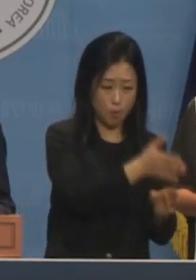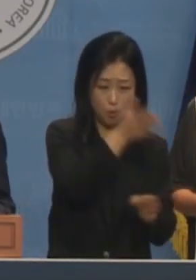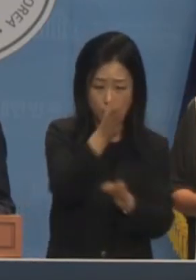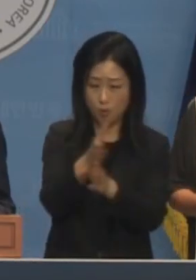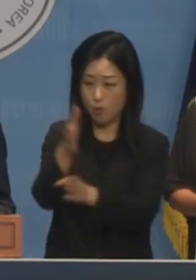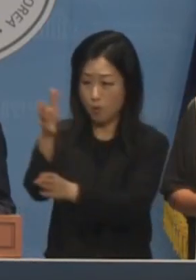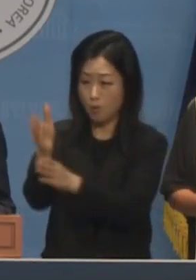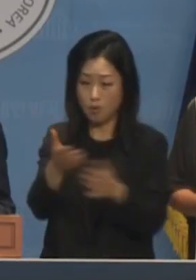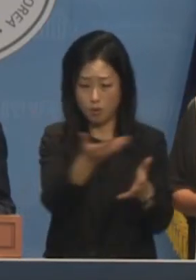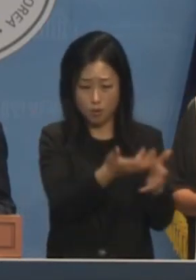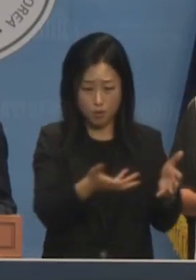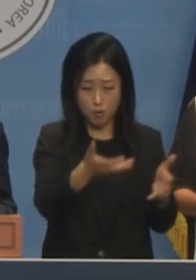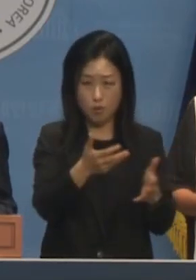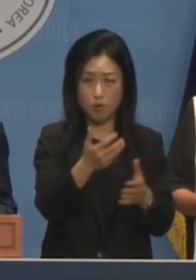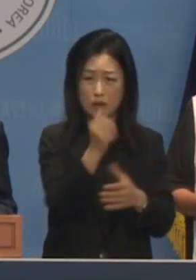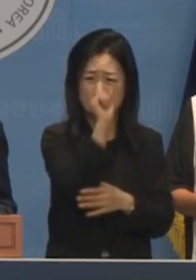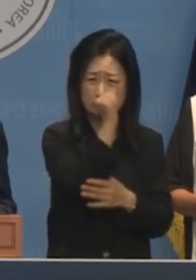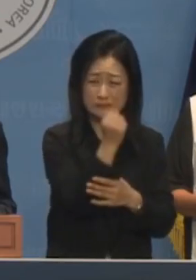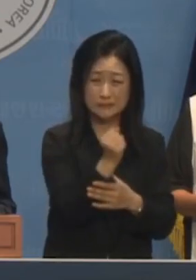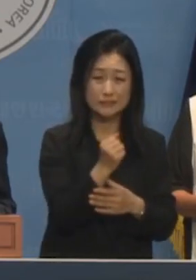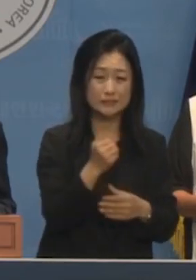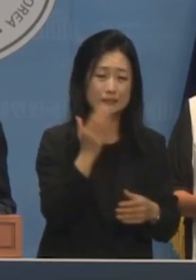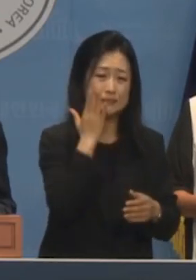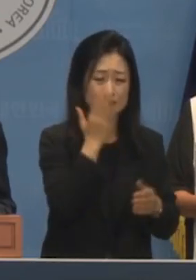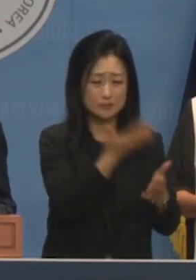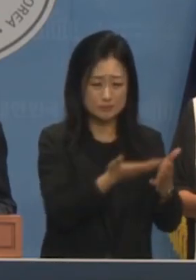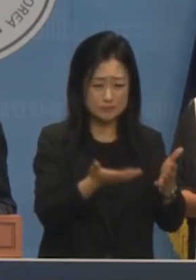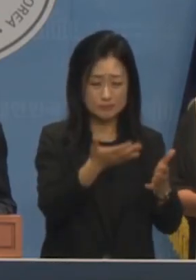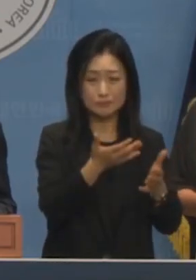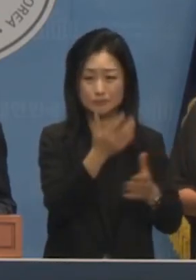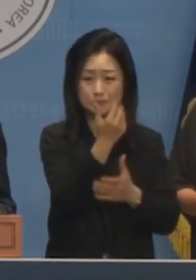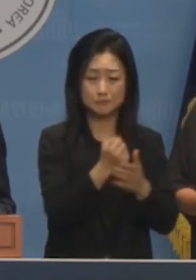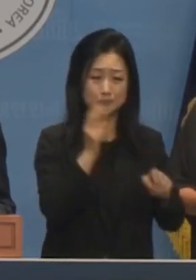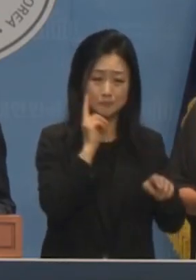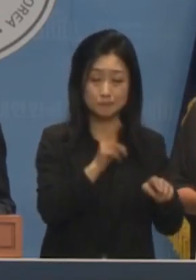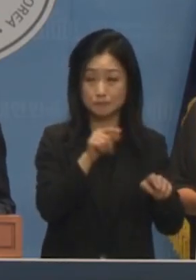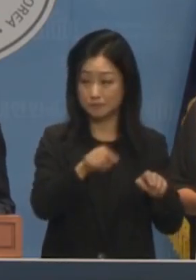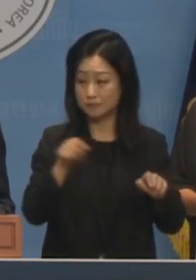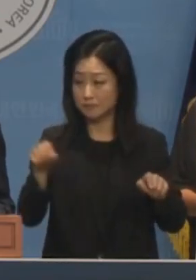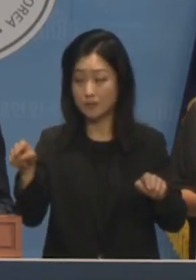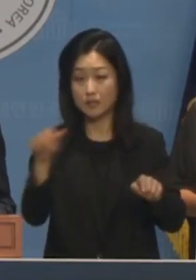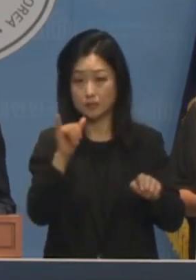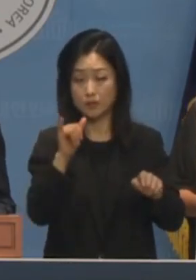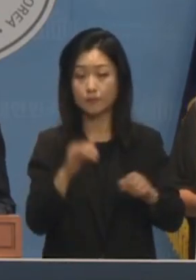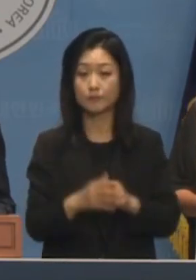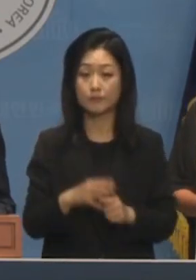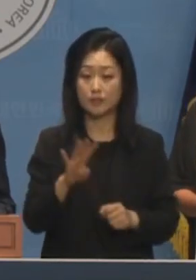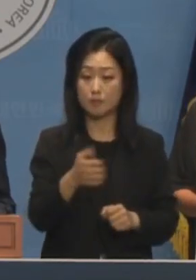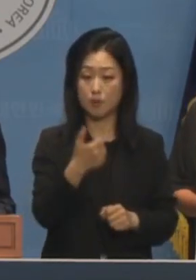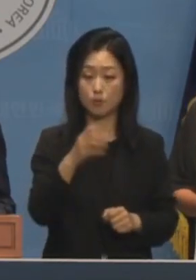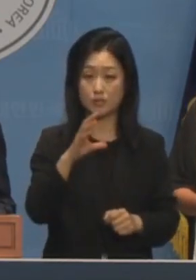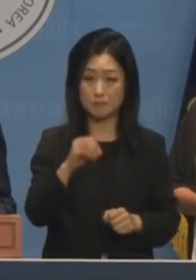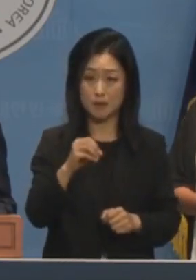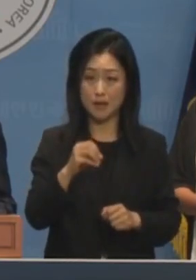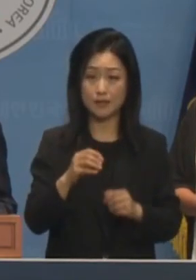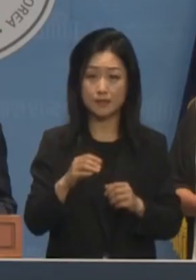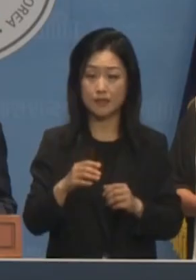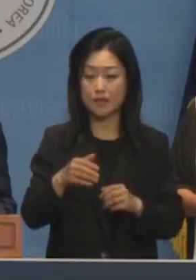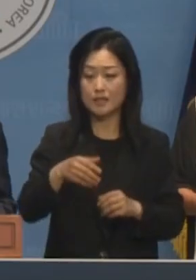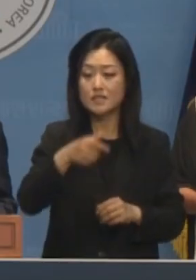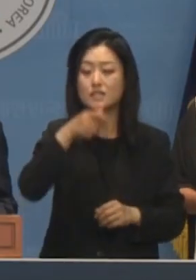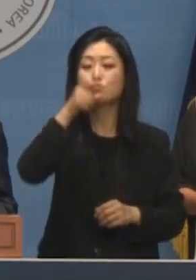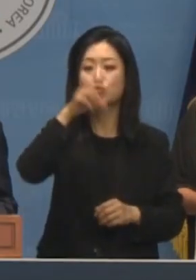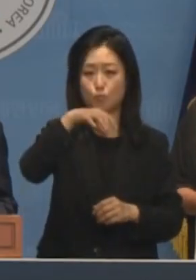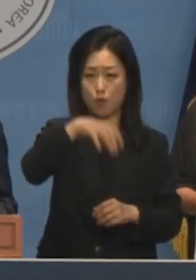기록을 갱신하고 있다. 대청호는 450만 대전, 세종, 충청 지역 주민들의